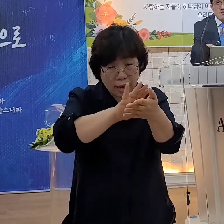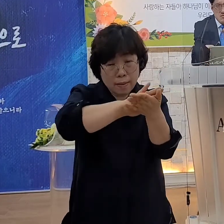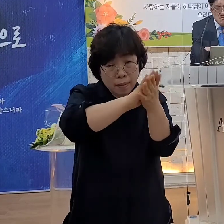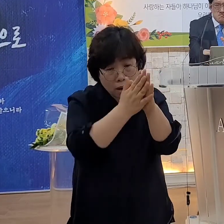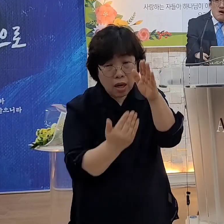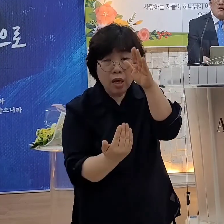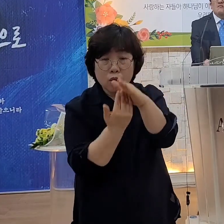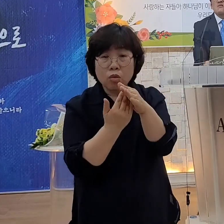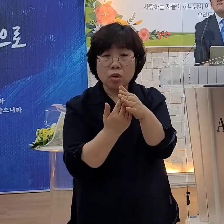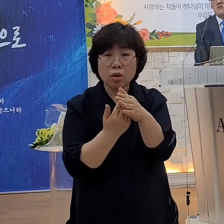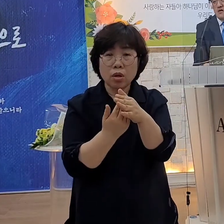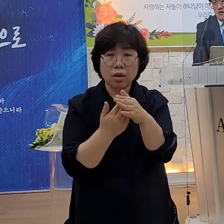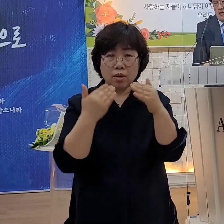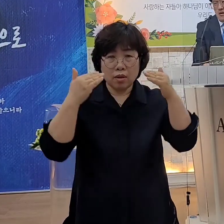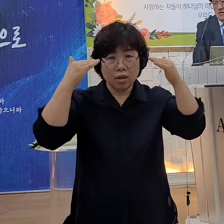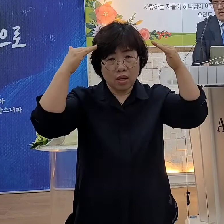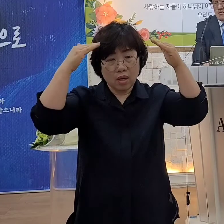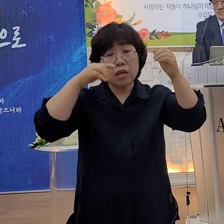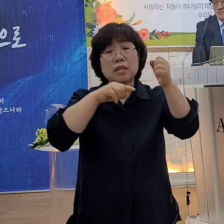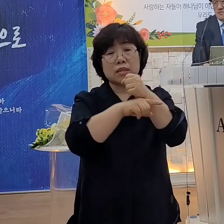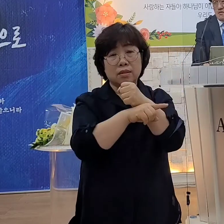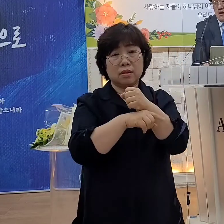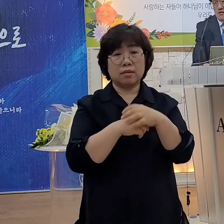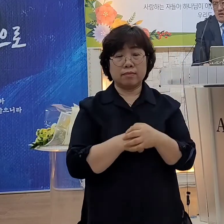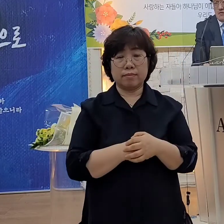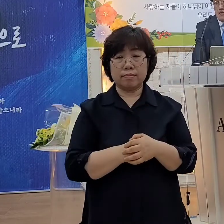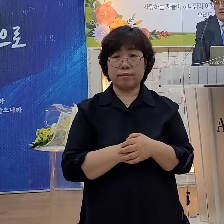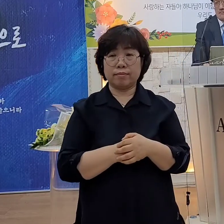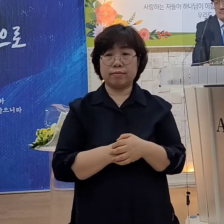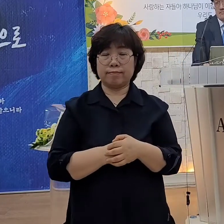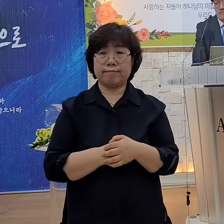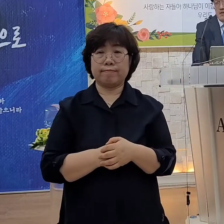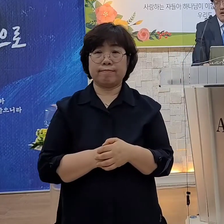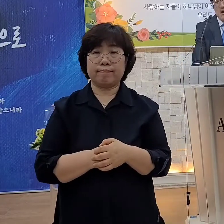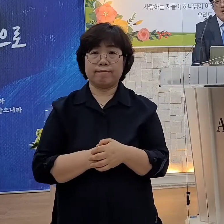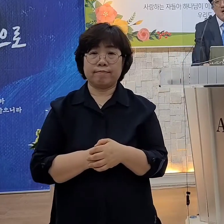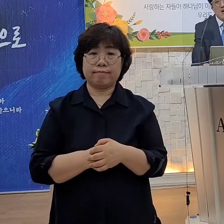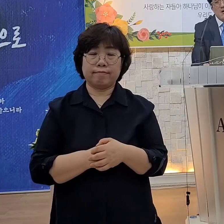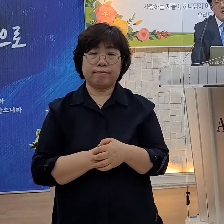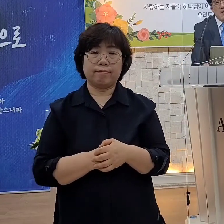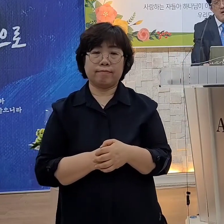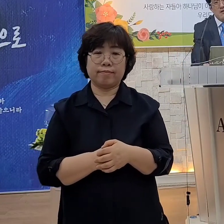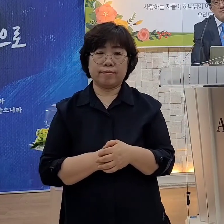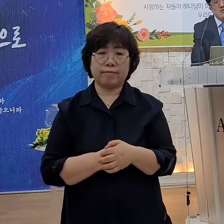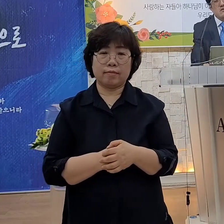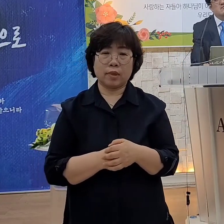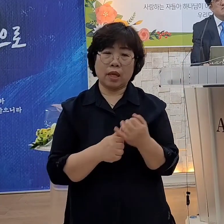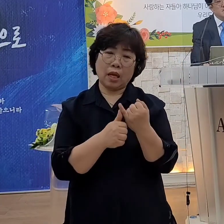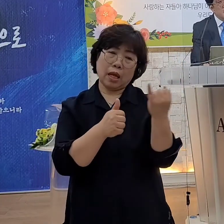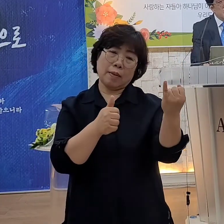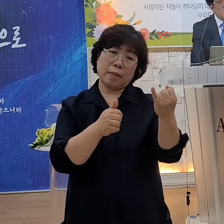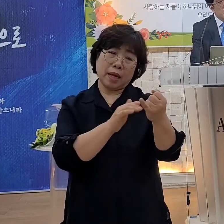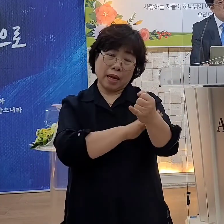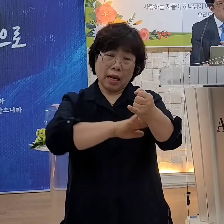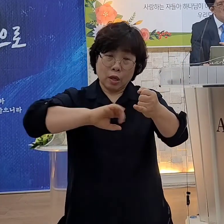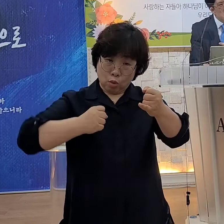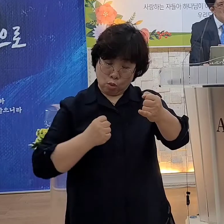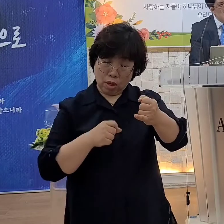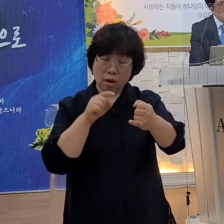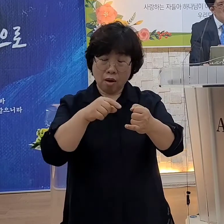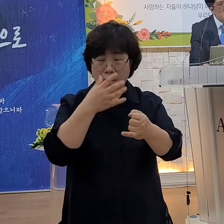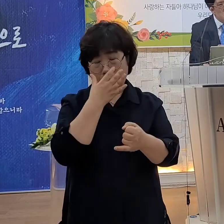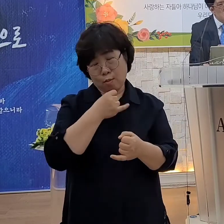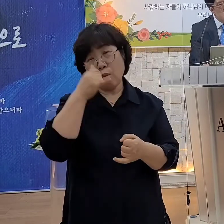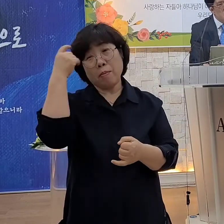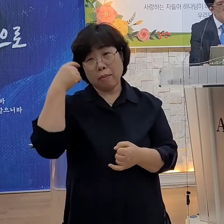변화되고 성숙하라는 현장이다 라는 사실. 아까 제가 뭐라 그랬지? 아내 말 잘 듣는 게 이게 행복이구나.